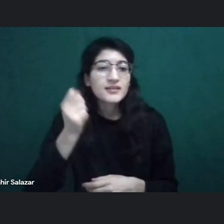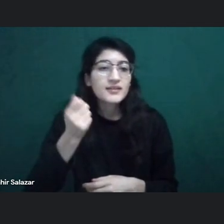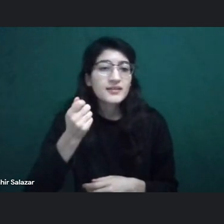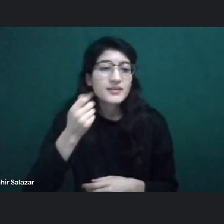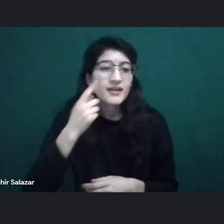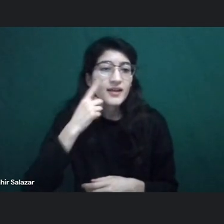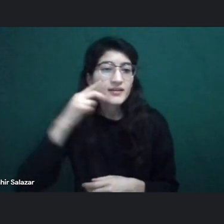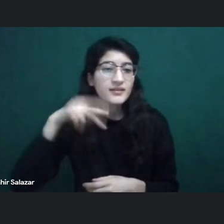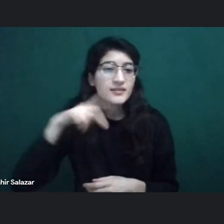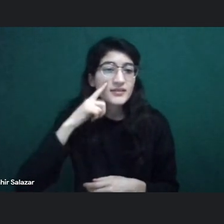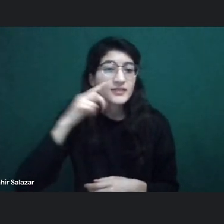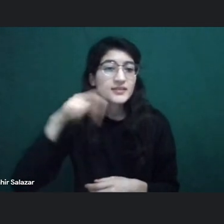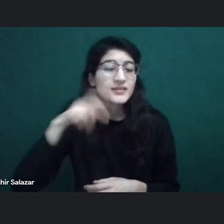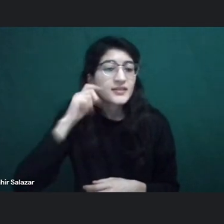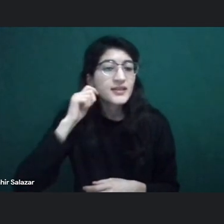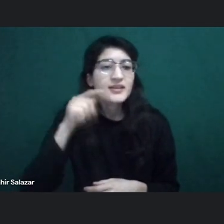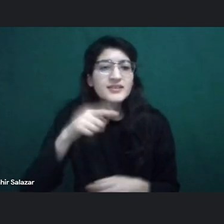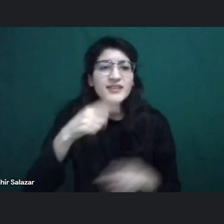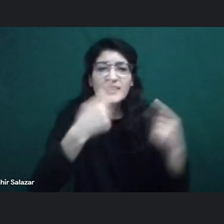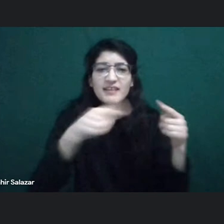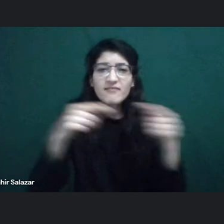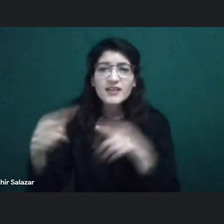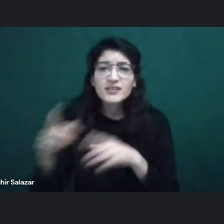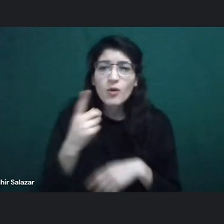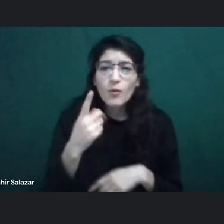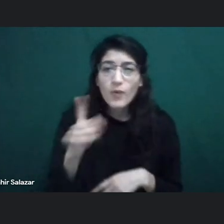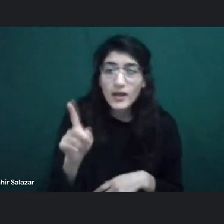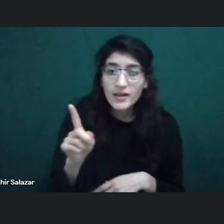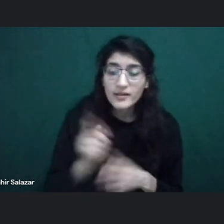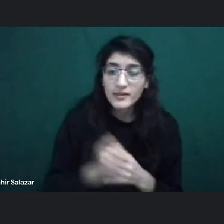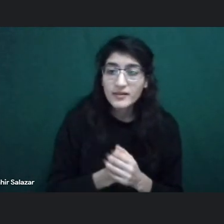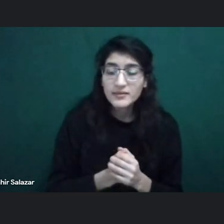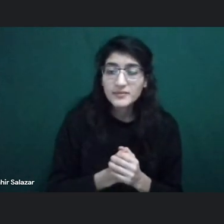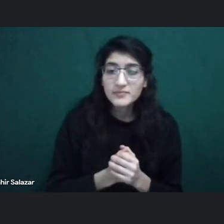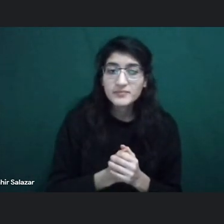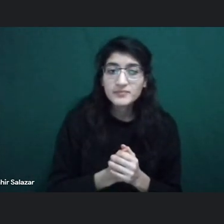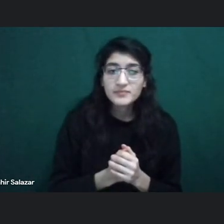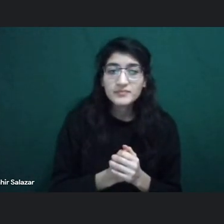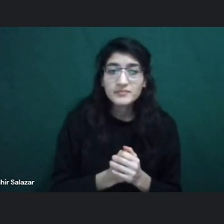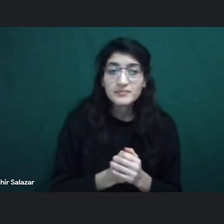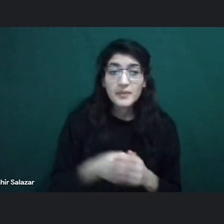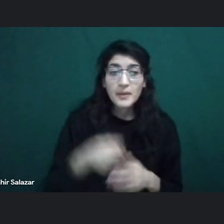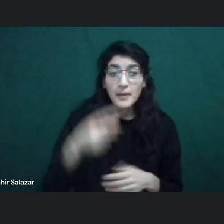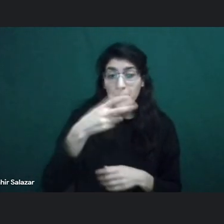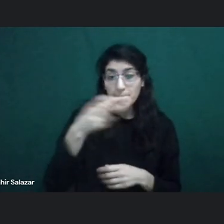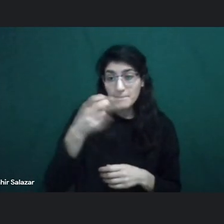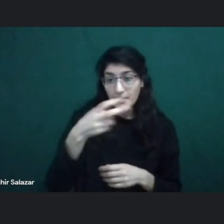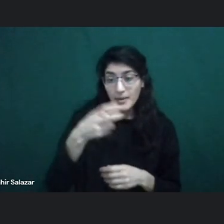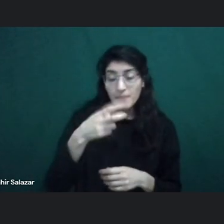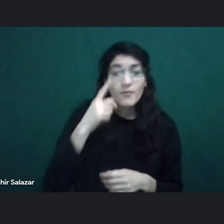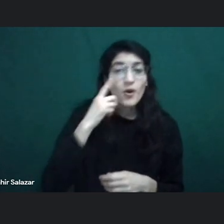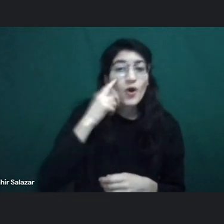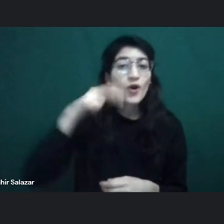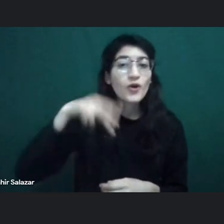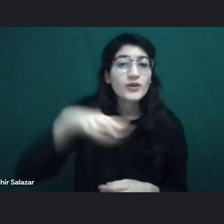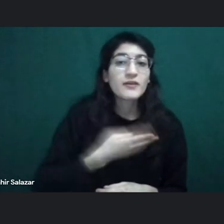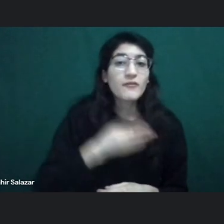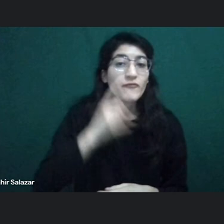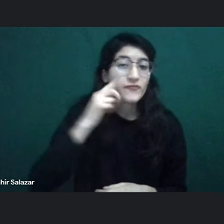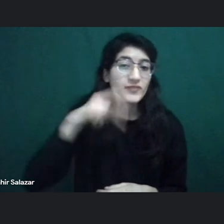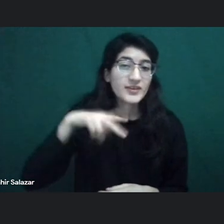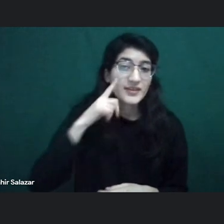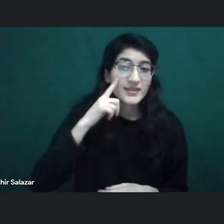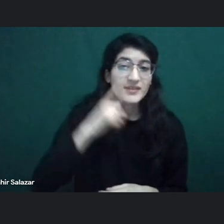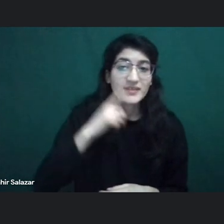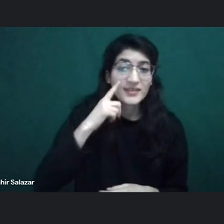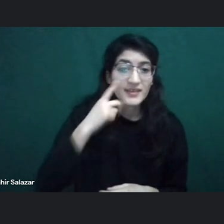Verbo y sustantivo. Verbo en infinitivo porque está relacionado a la preposición, ¿sí? En